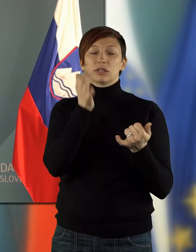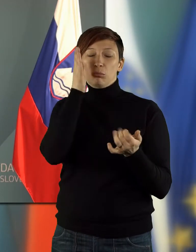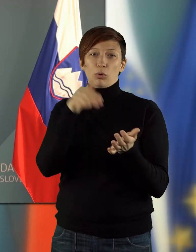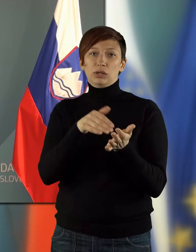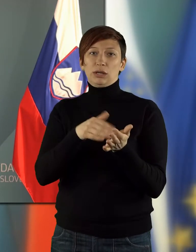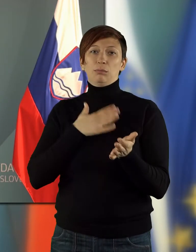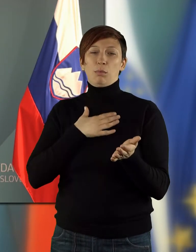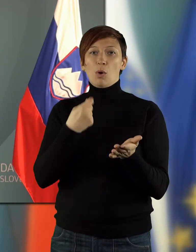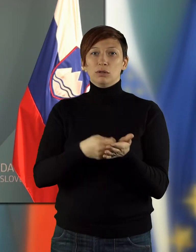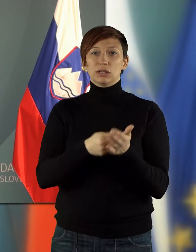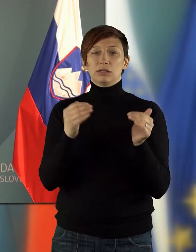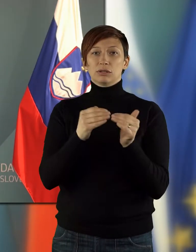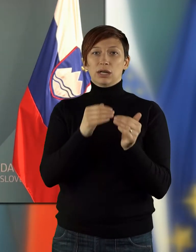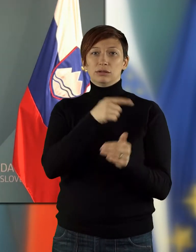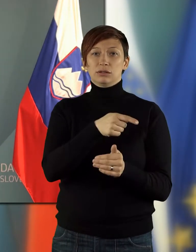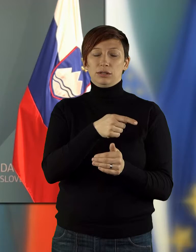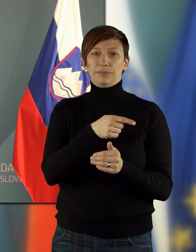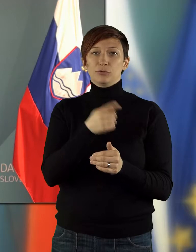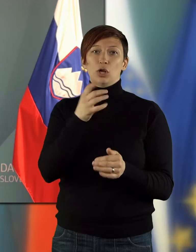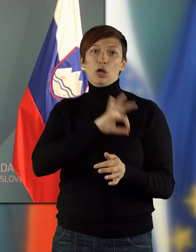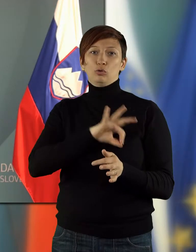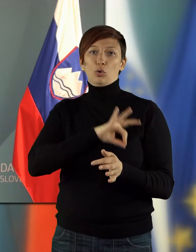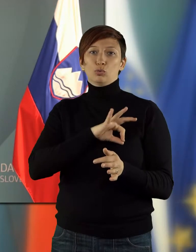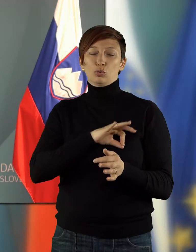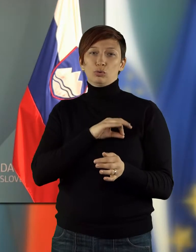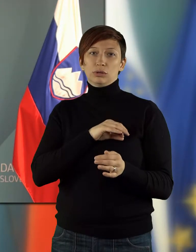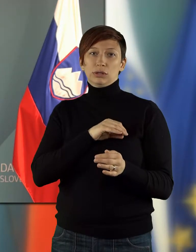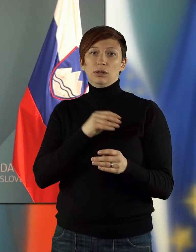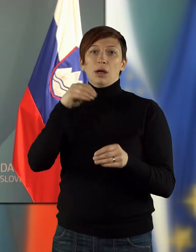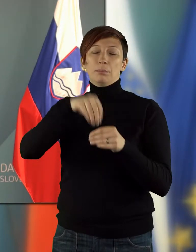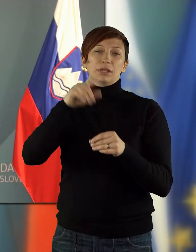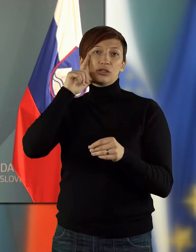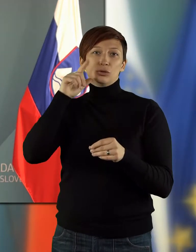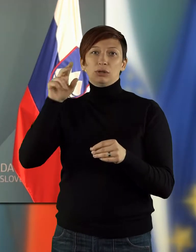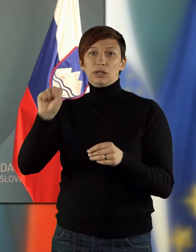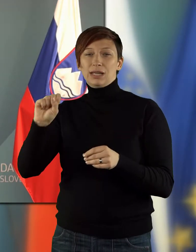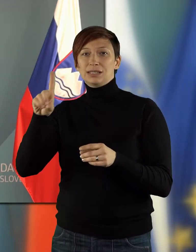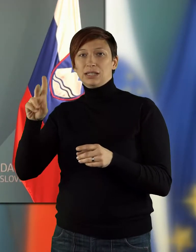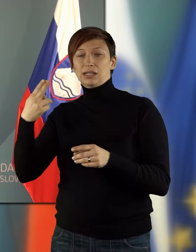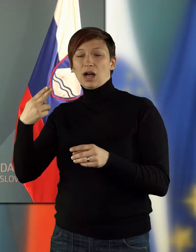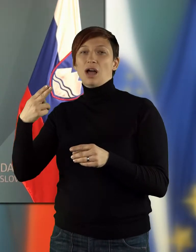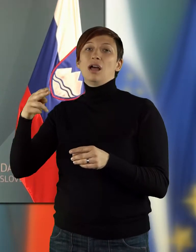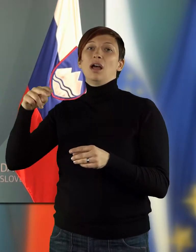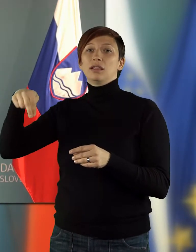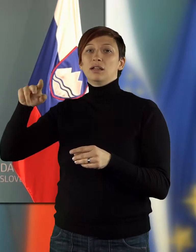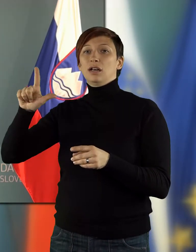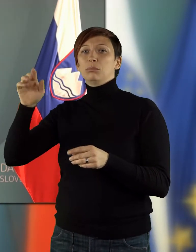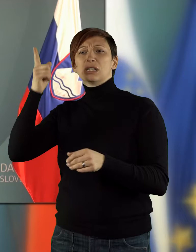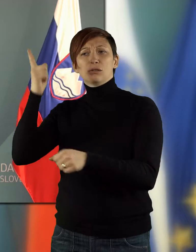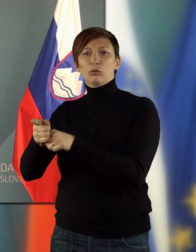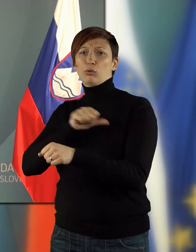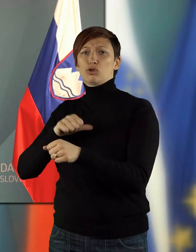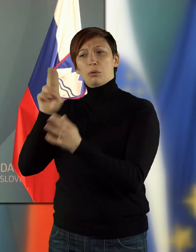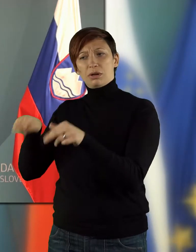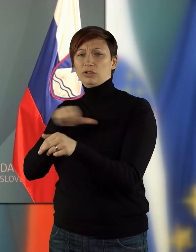da zdaj bo treba ravnati po moji oceni v skladu s tem, to je pač dolžnost pristojnih deležnikov SDH-ja, NLB-ja, da se